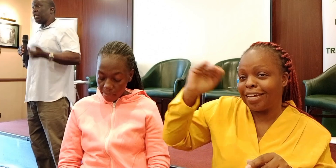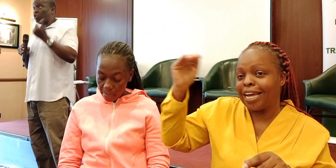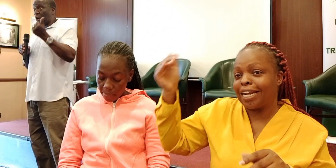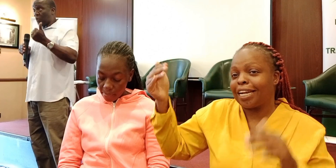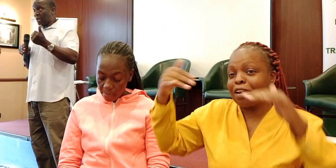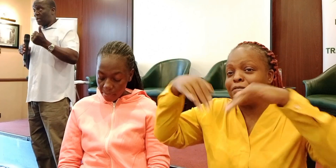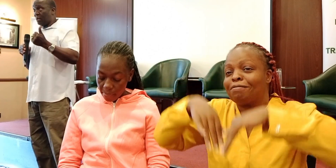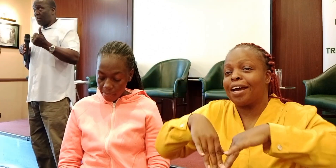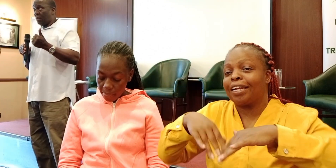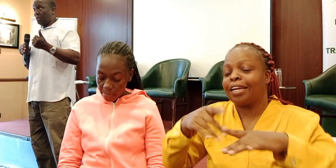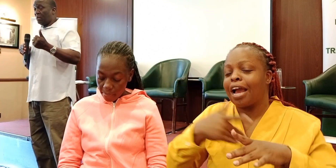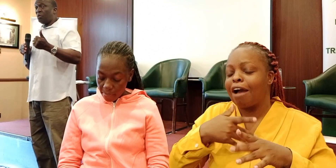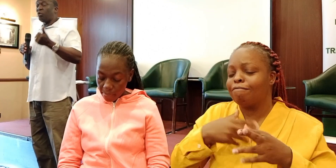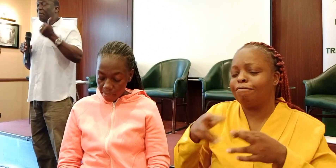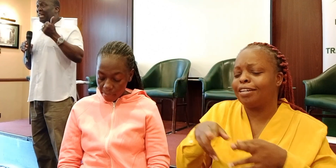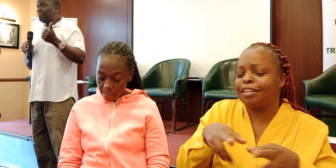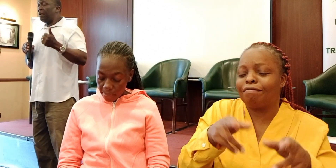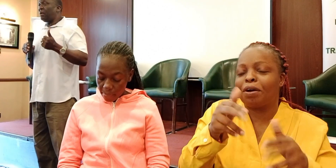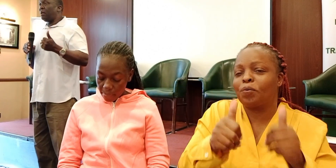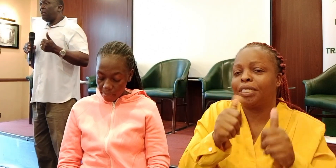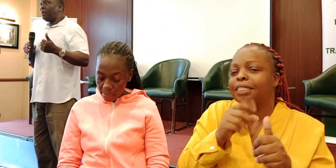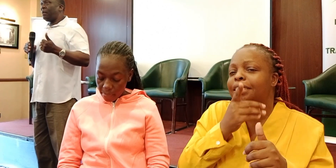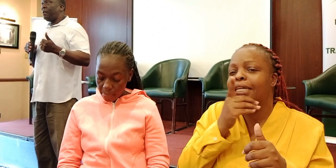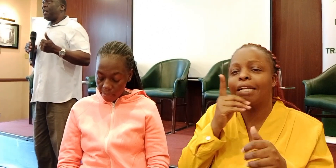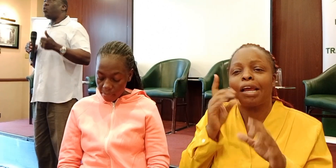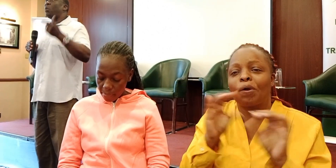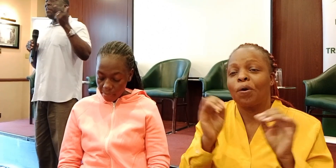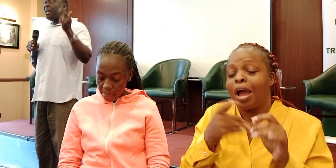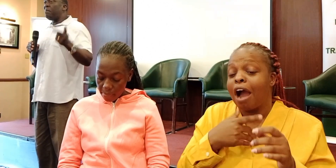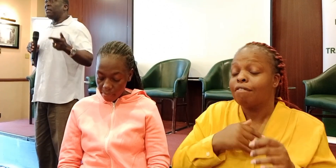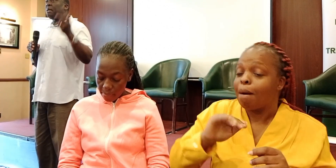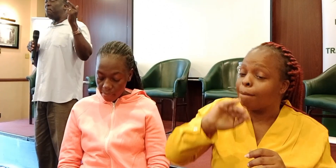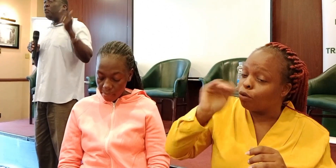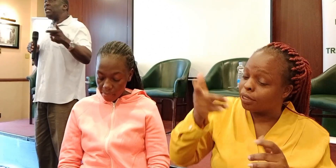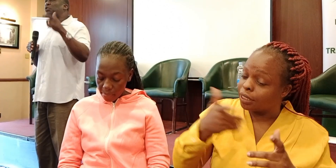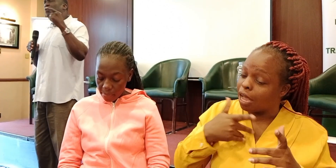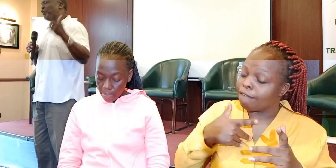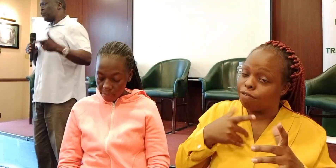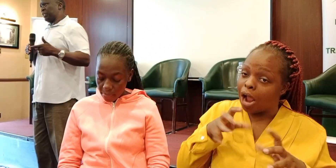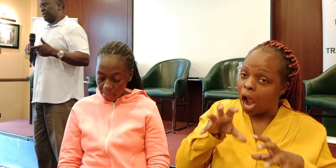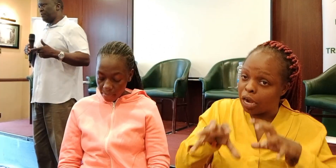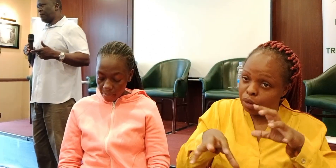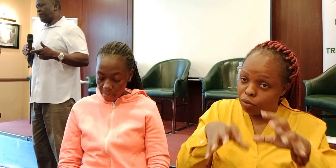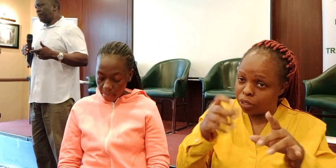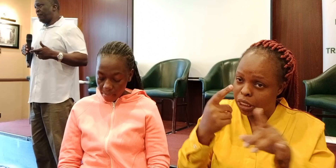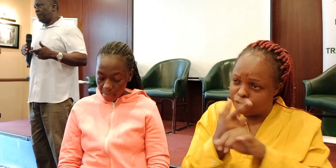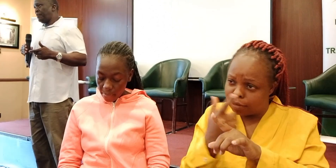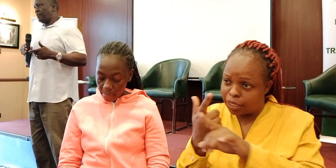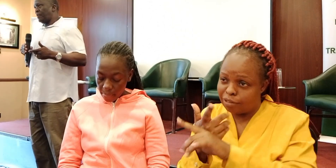mikubwa isiyokauka, tuna milima na kuna wanyama sampuli tofauti.